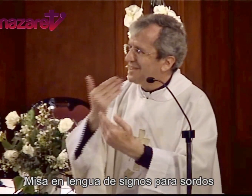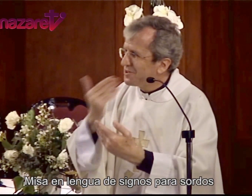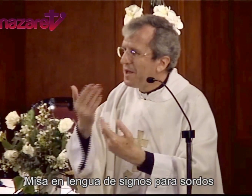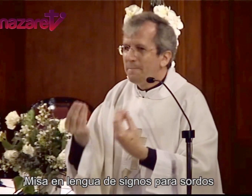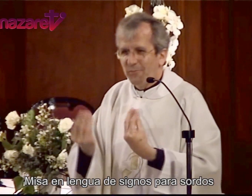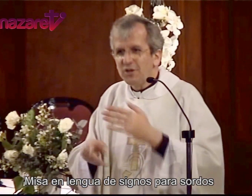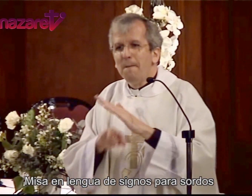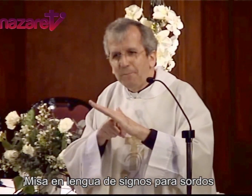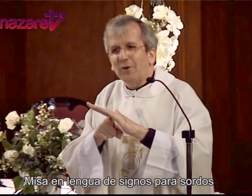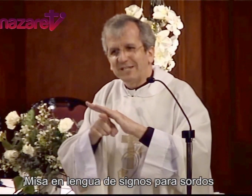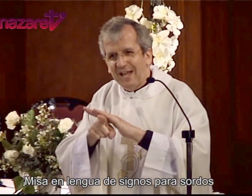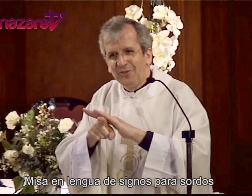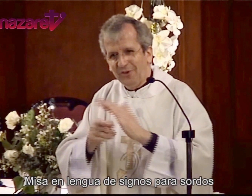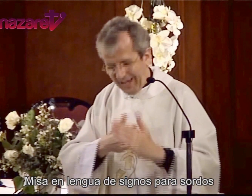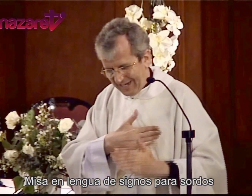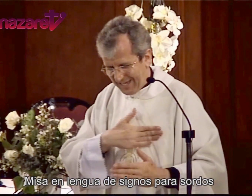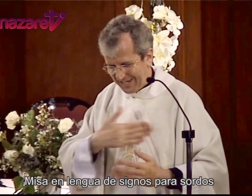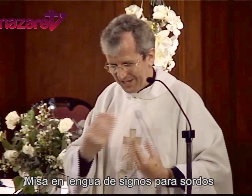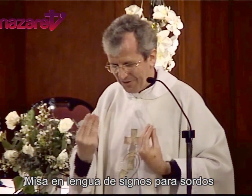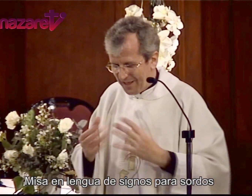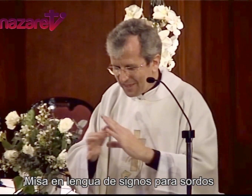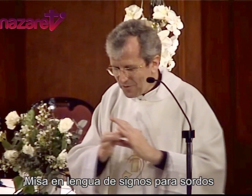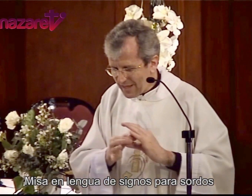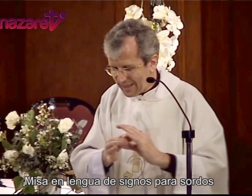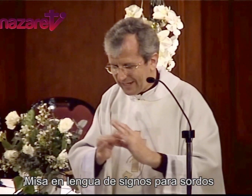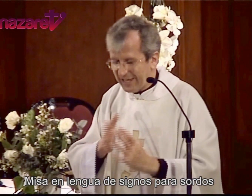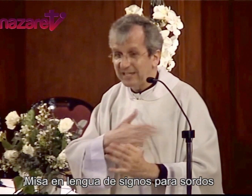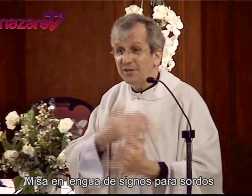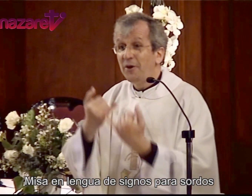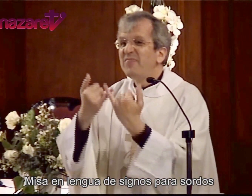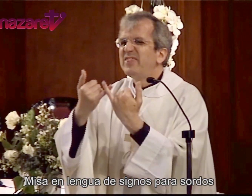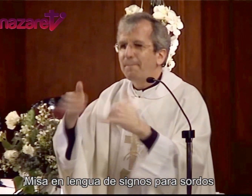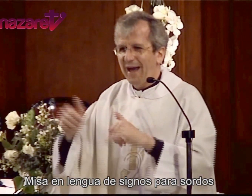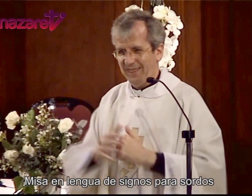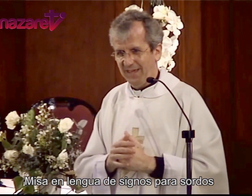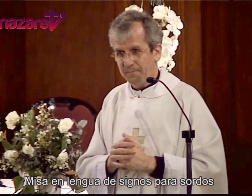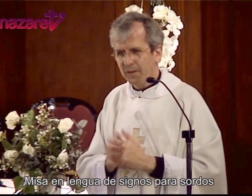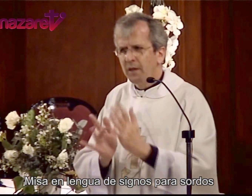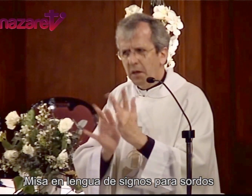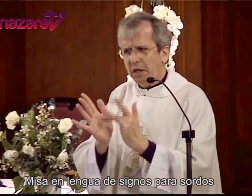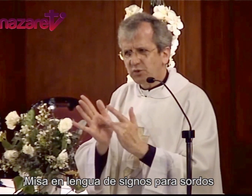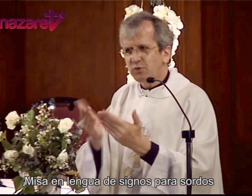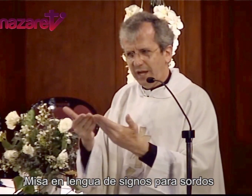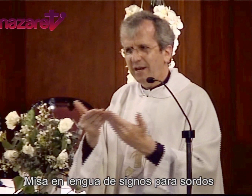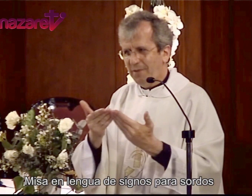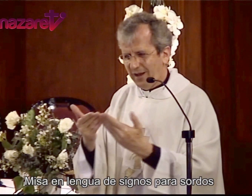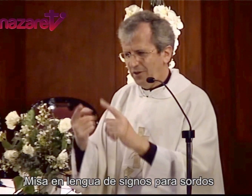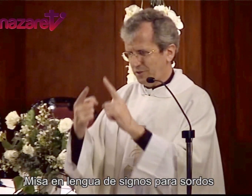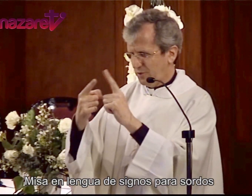a Dios Vamos Progresando En ese deseo De unidad En ese deseo De paz Jesús En el Evangelio Después de